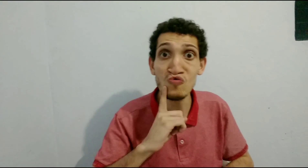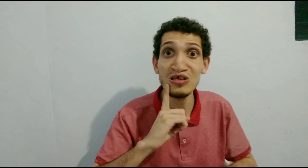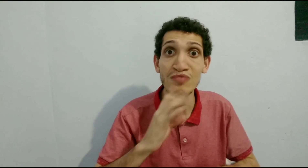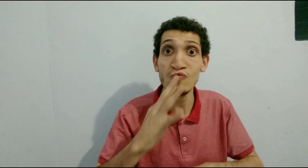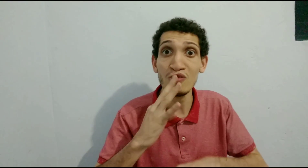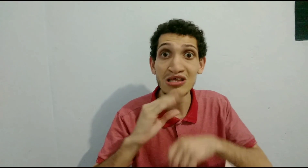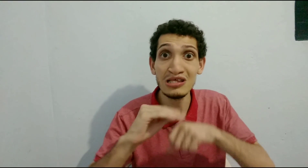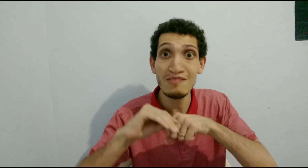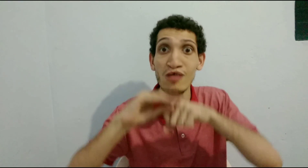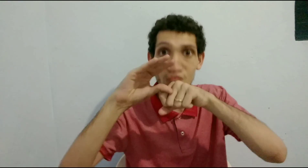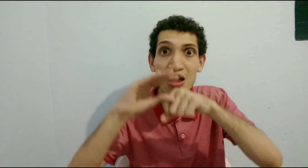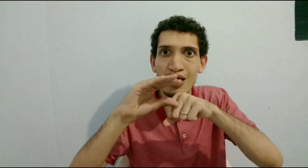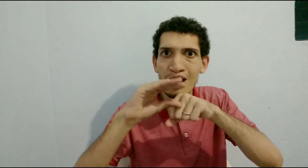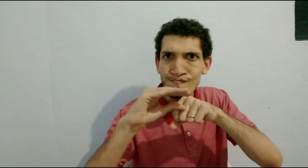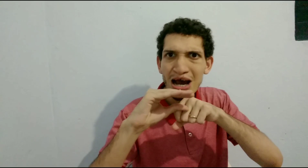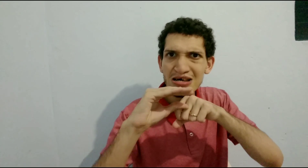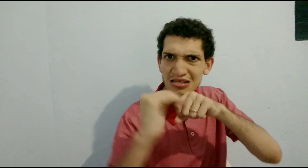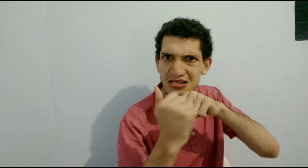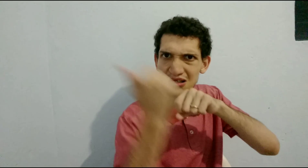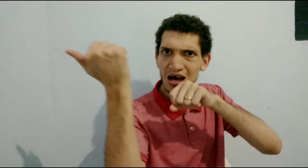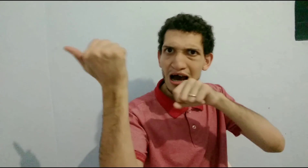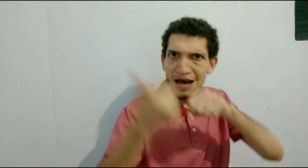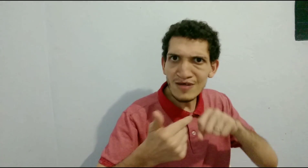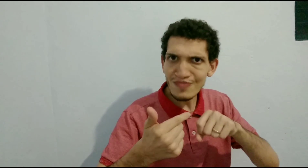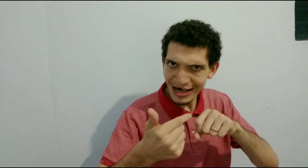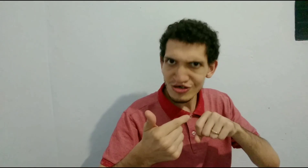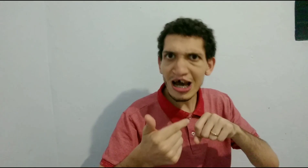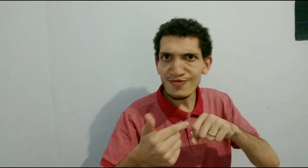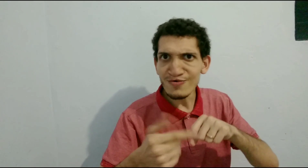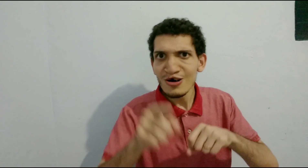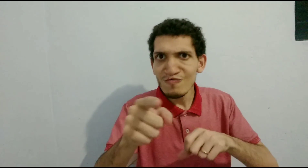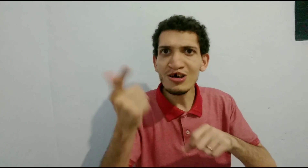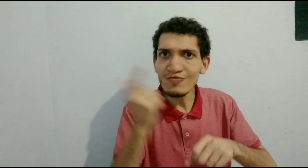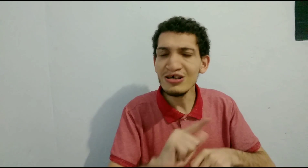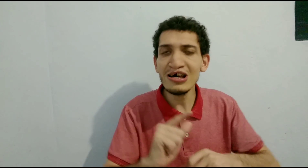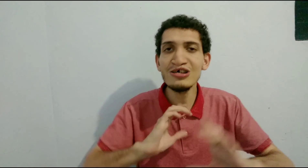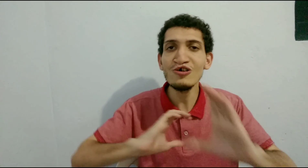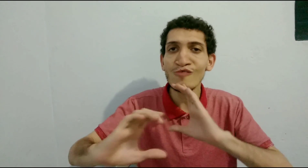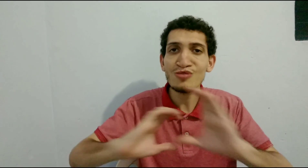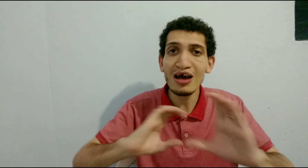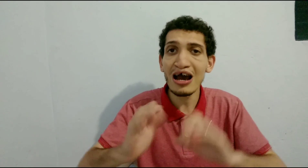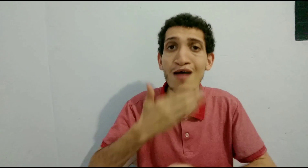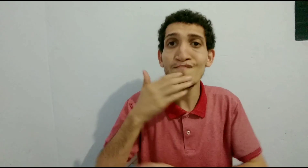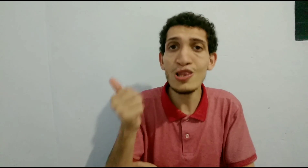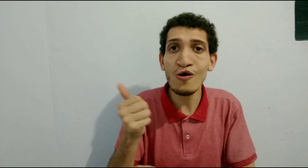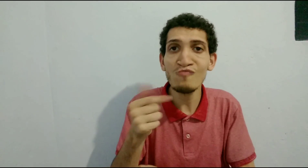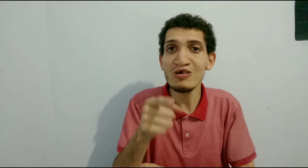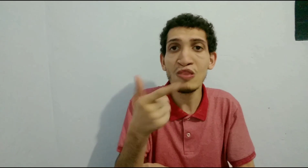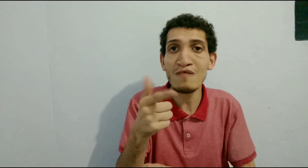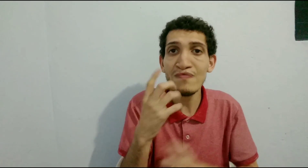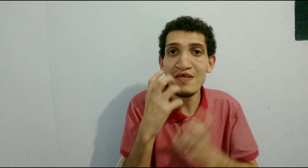surdo, que tem conhecimento, né? Mais assim, avantajado, você conseguir aí se comunicar melhor, você não vai ter